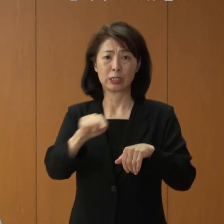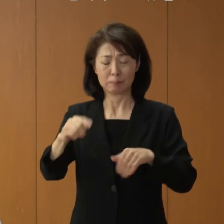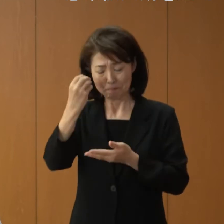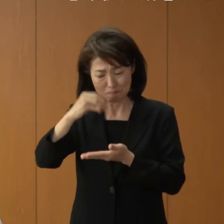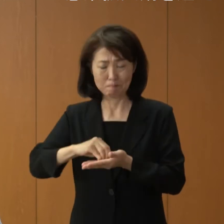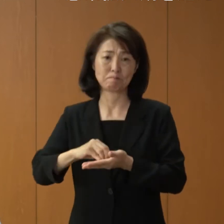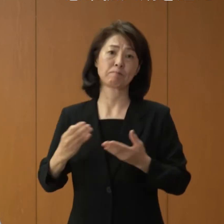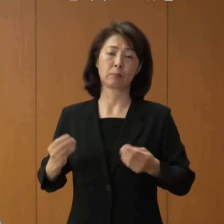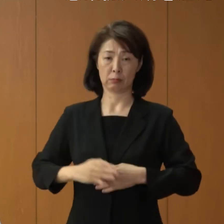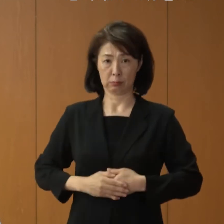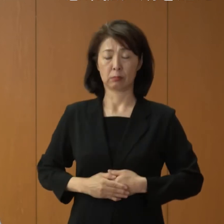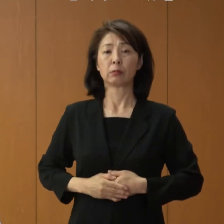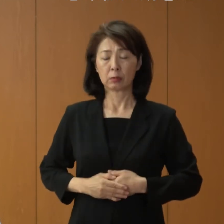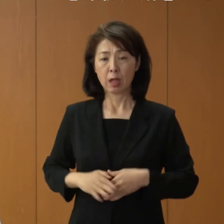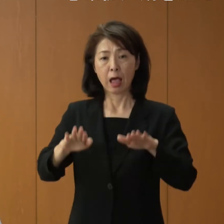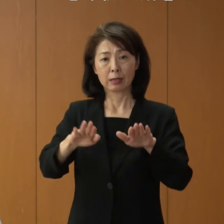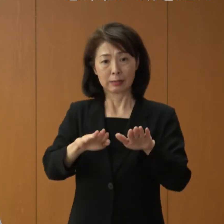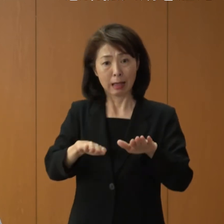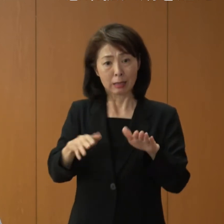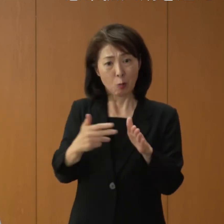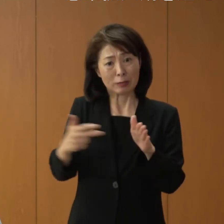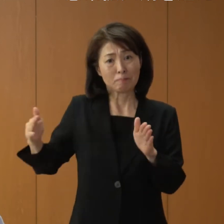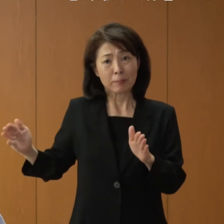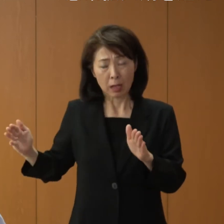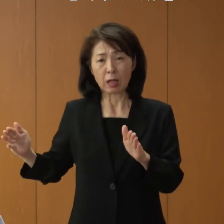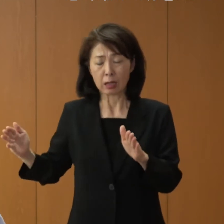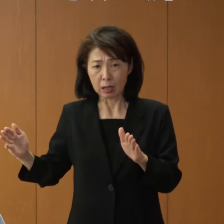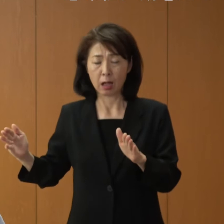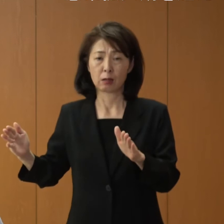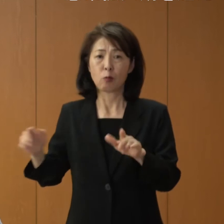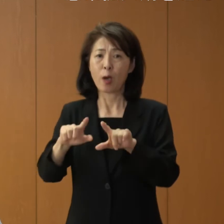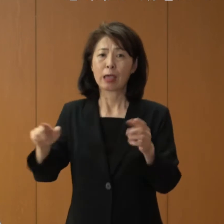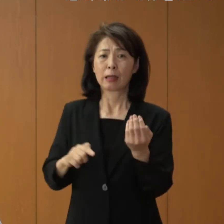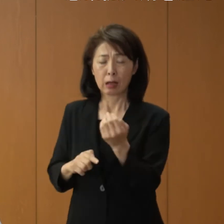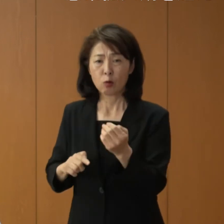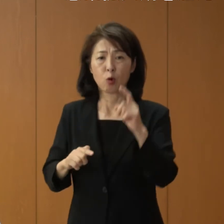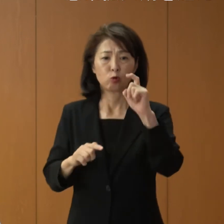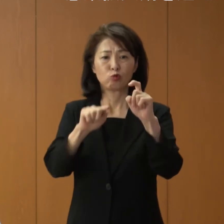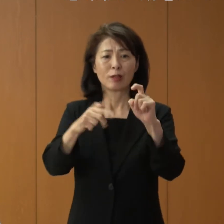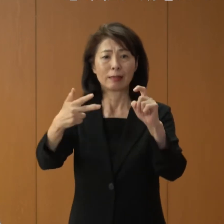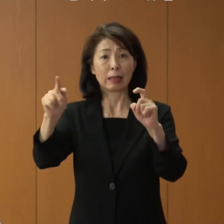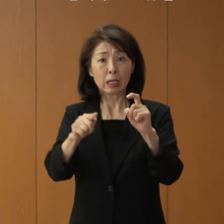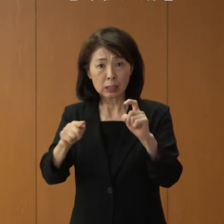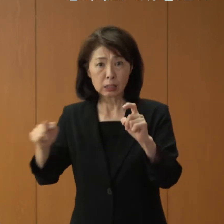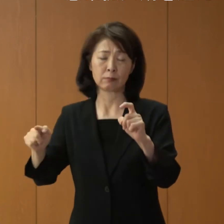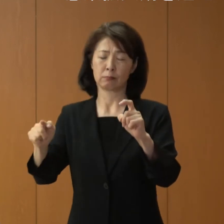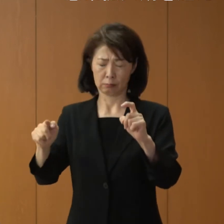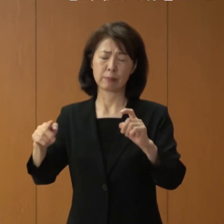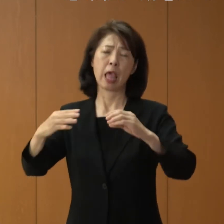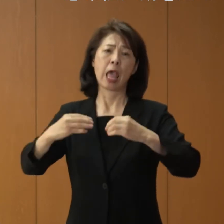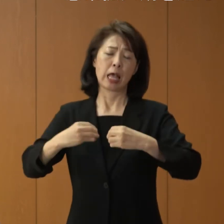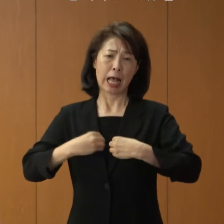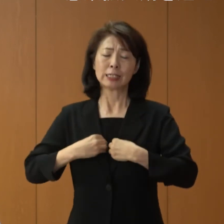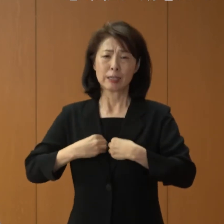。これで直近1週間の移動平均で 10.7 人となりました。感染